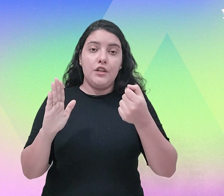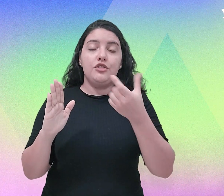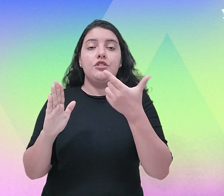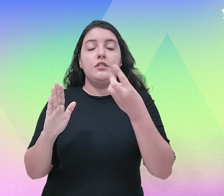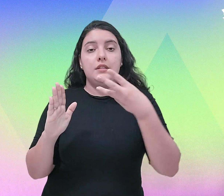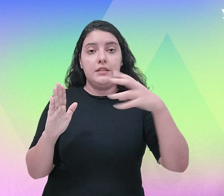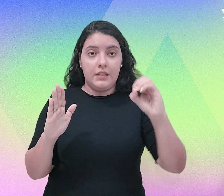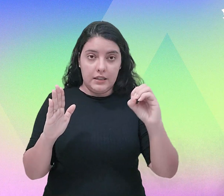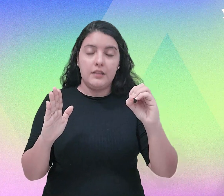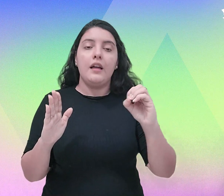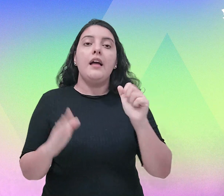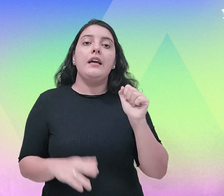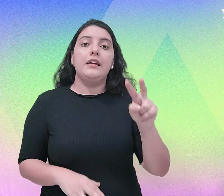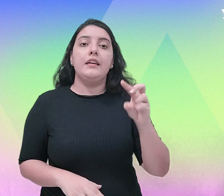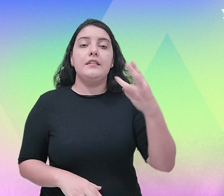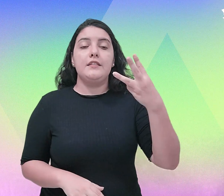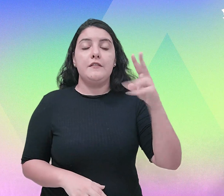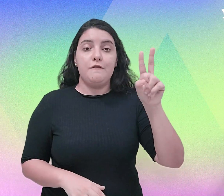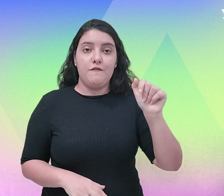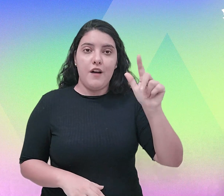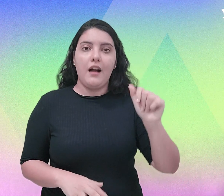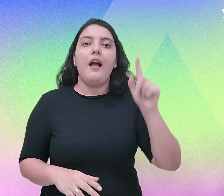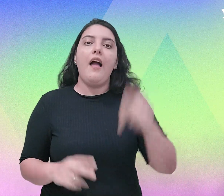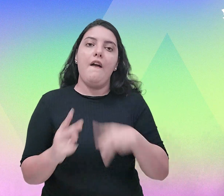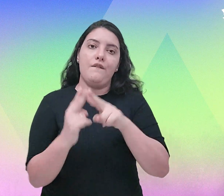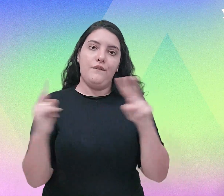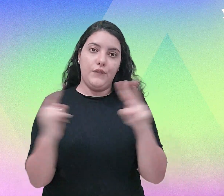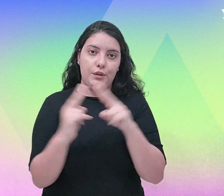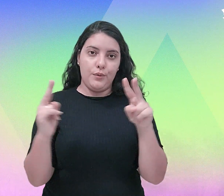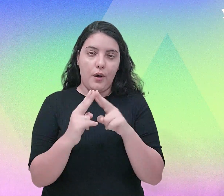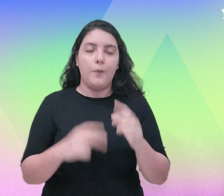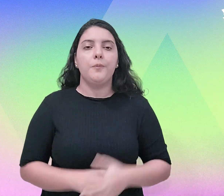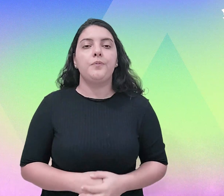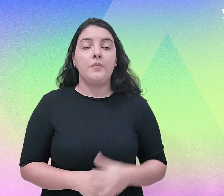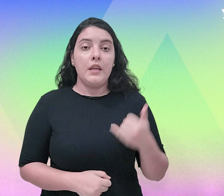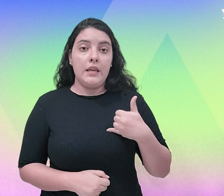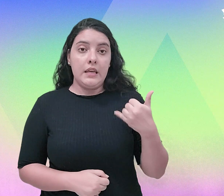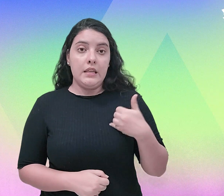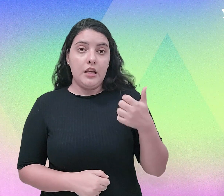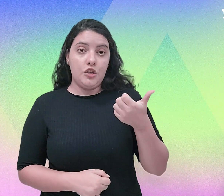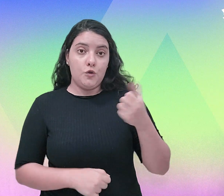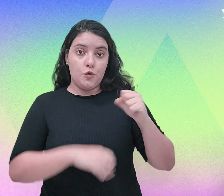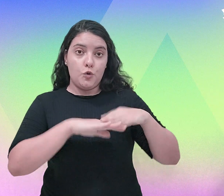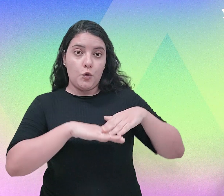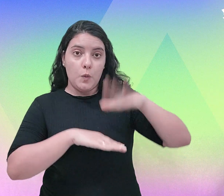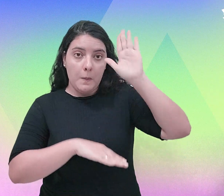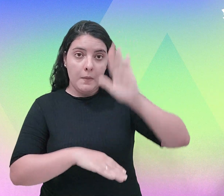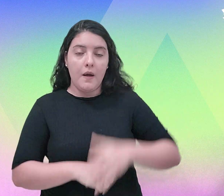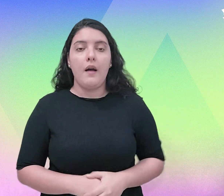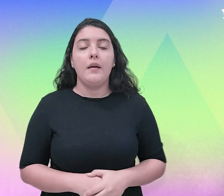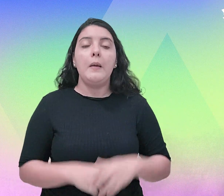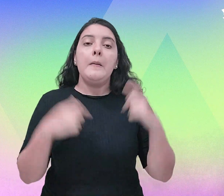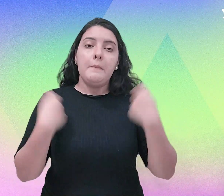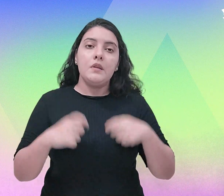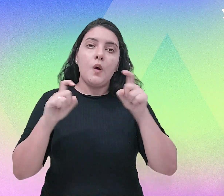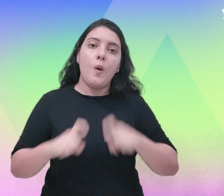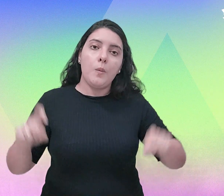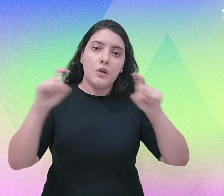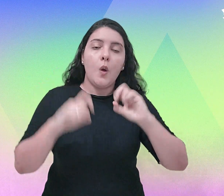vagas em formato virtual pré-requisito idade a partir de 18 anos ter computador notebook